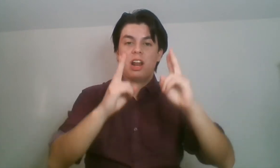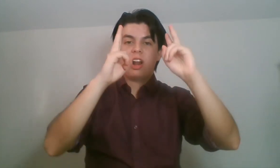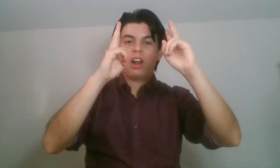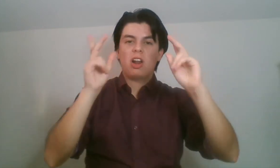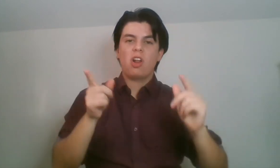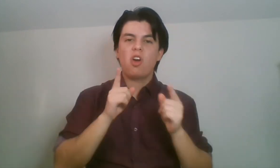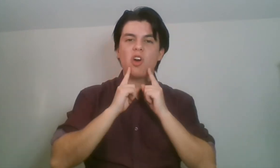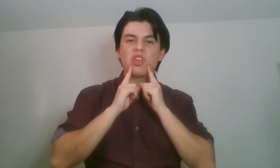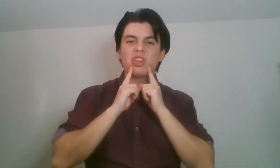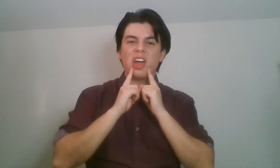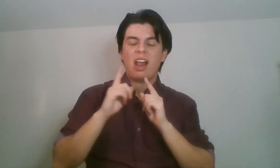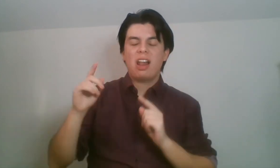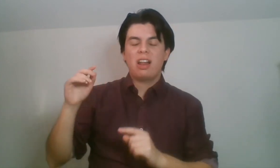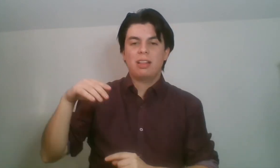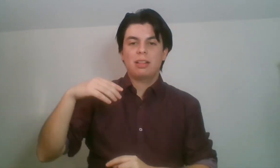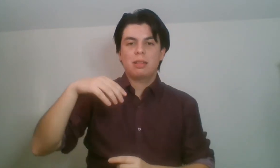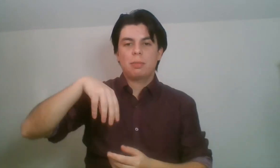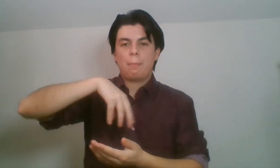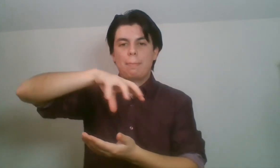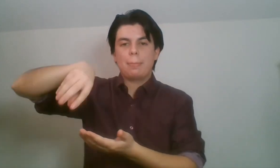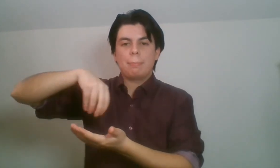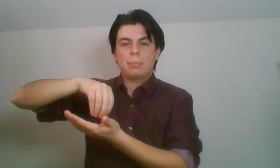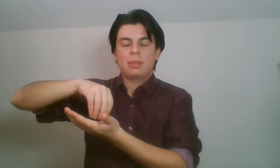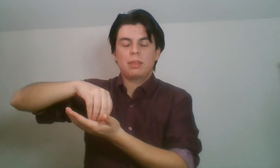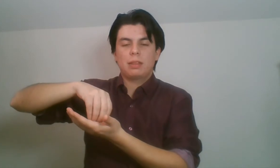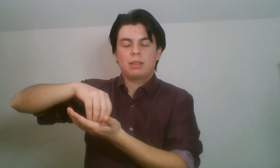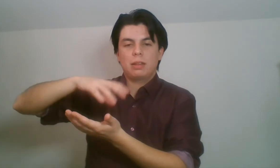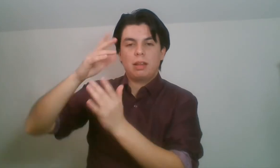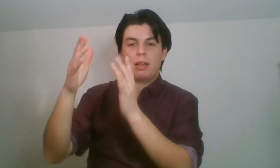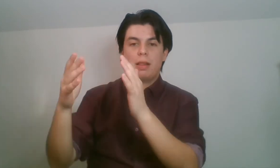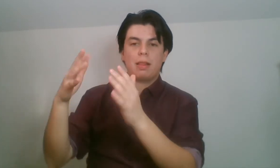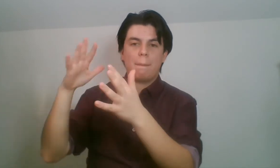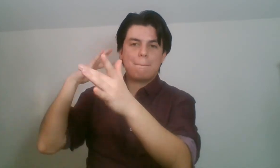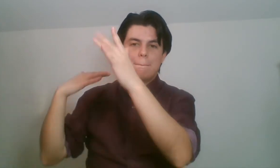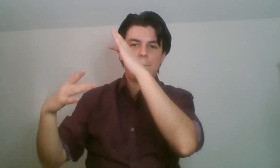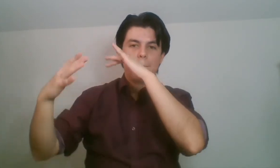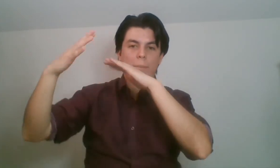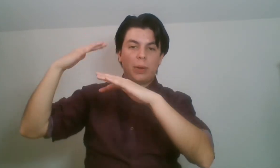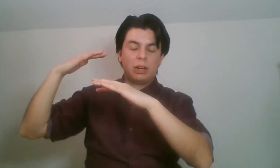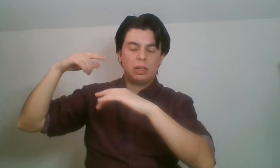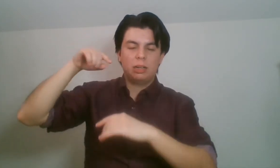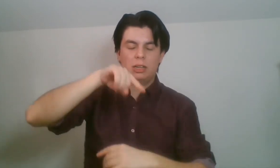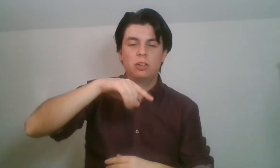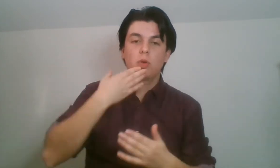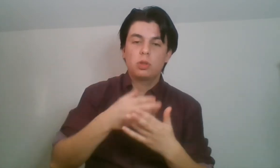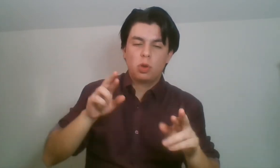Parque, ¿ya? Ese que da a merced en el espacio donde ahora está el Hotel Singular.